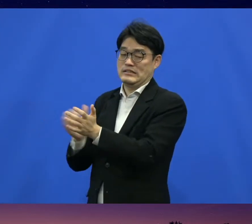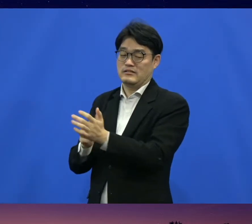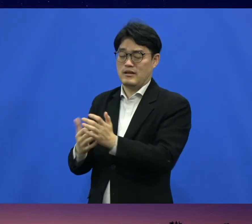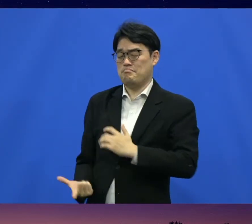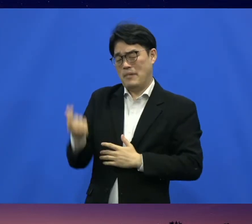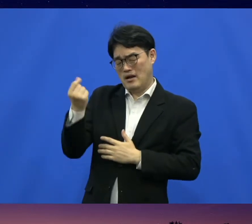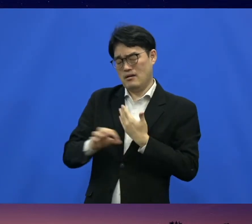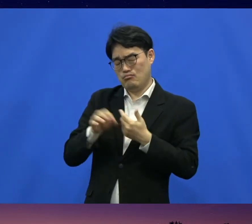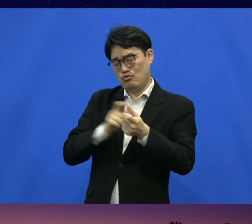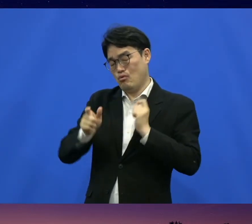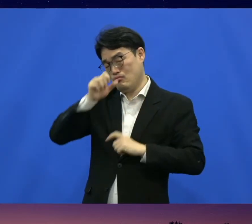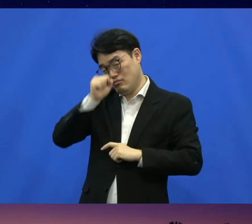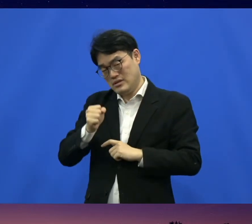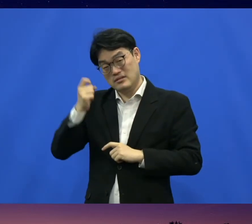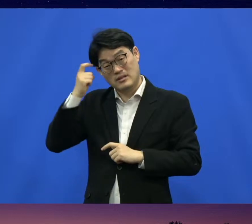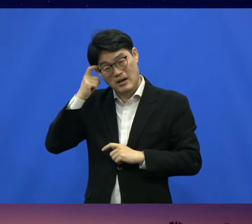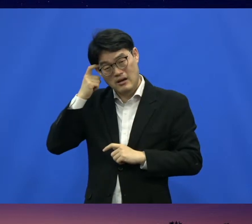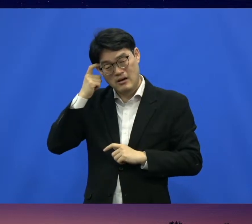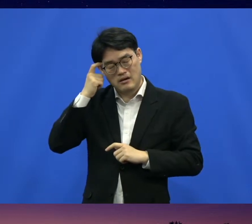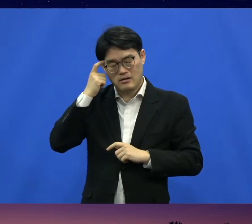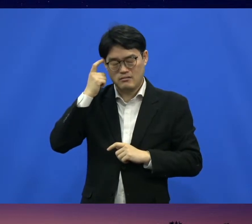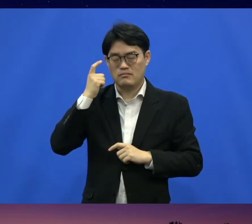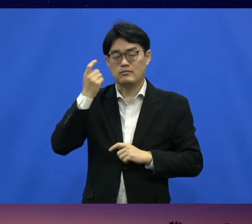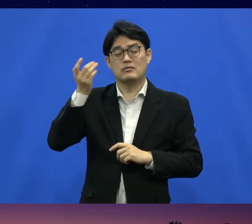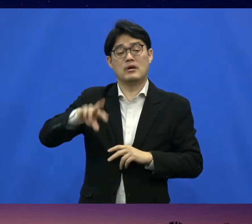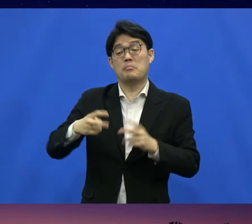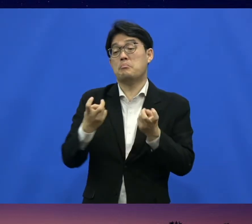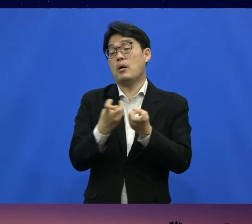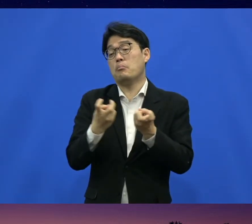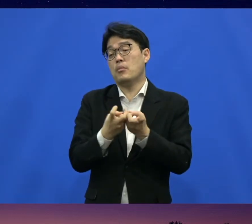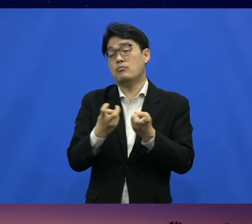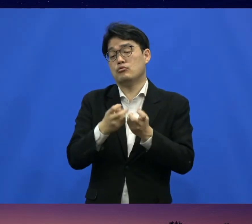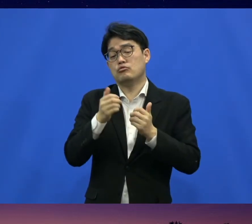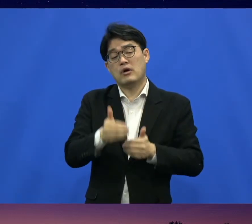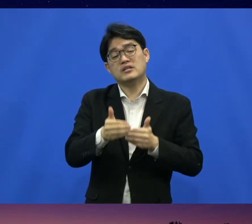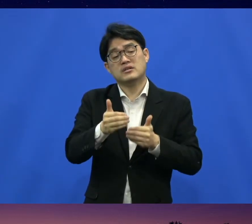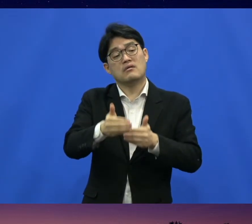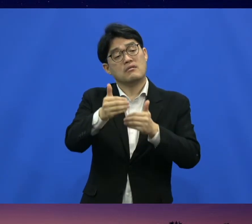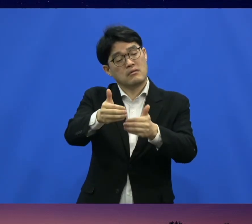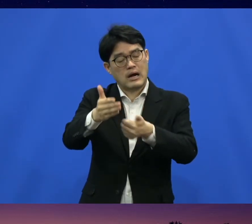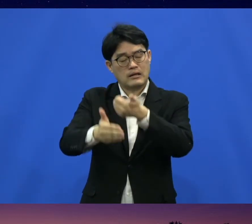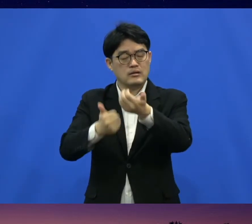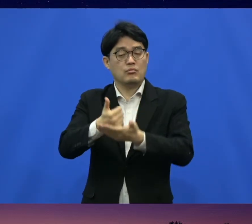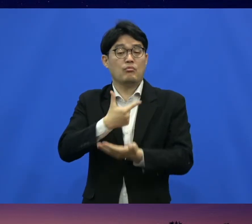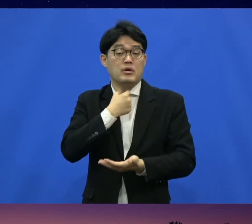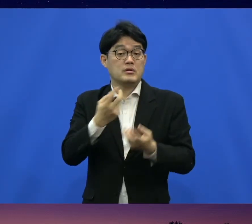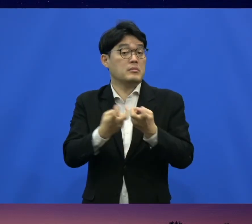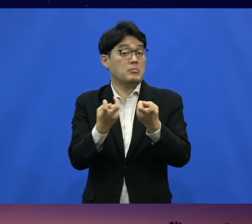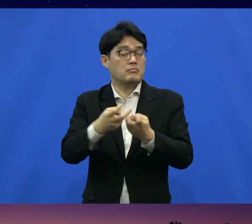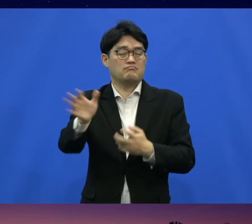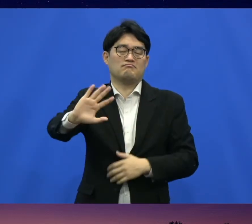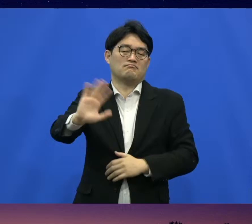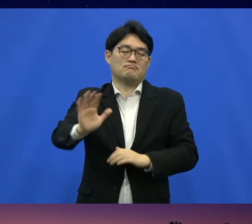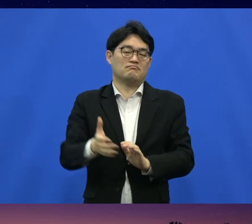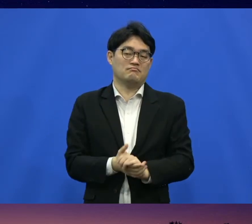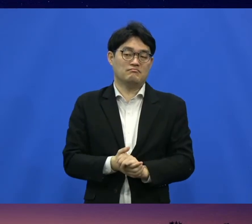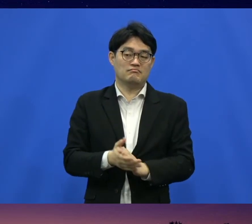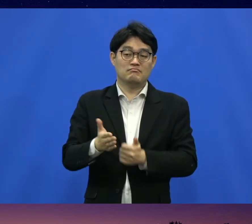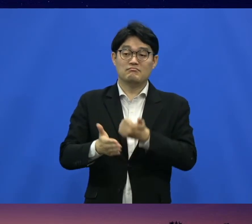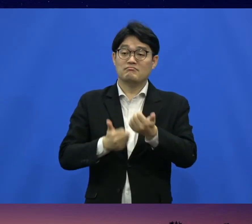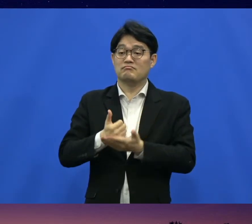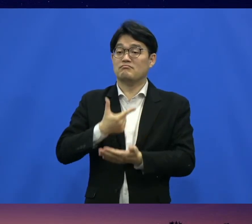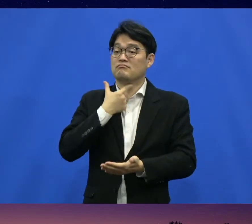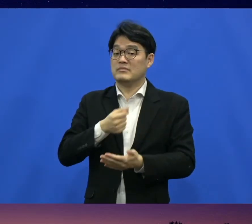하나님의 방법을 생각하지 않은 거죠. 그 목적을 이루기만 하면 된다는 이 사고는 하나님이 원하시는 방식이